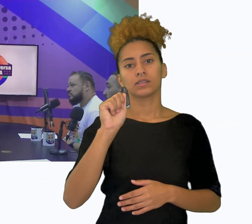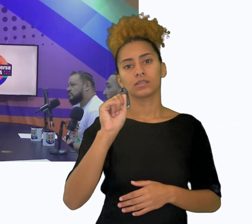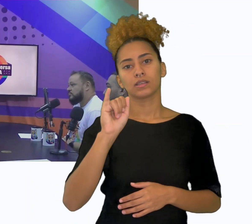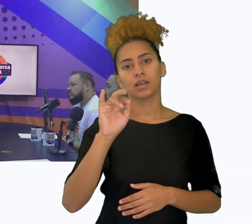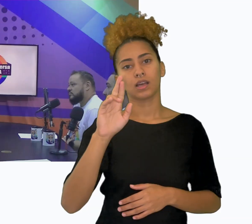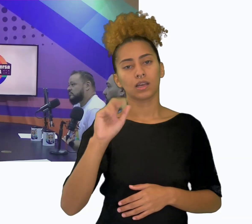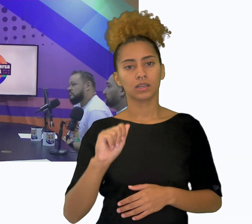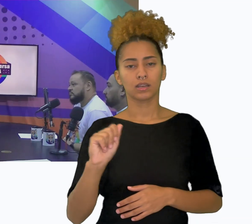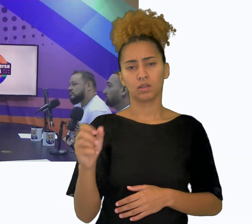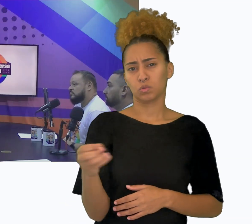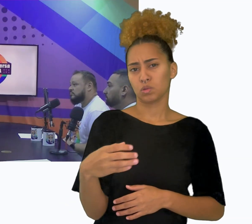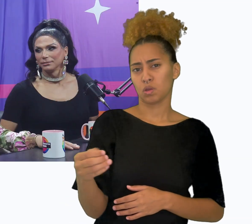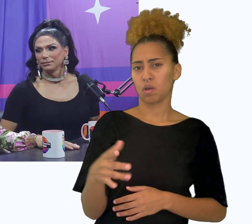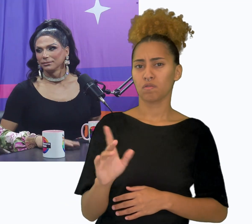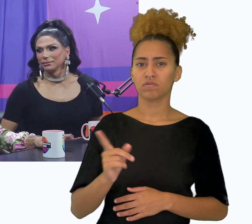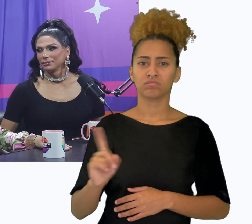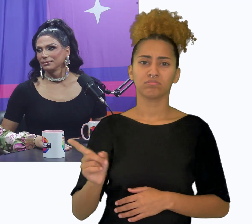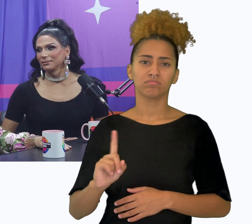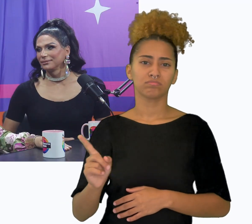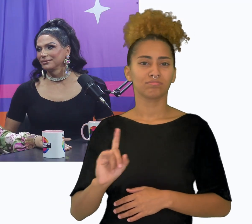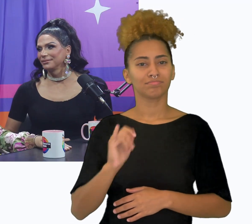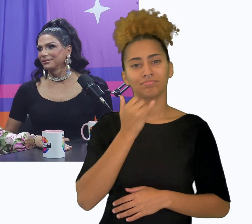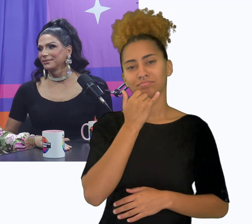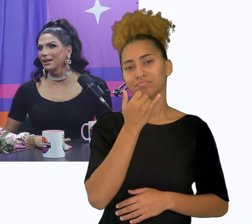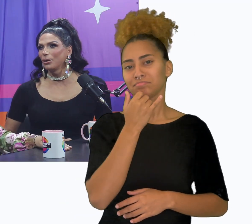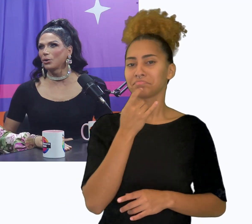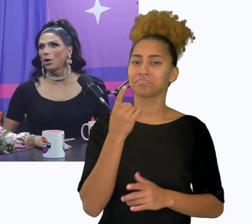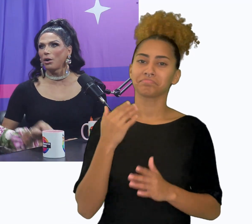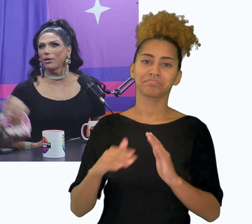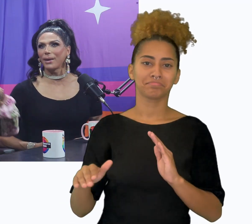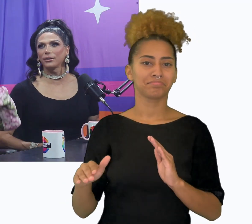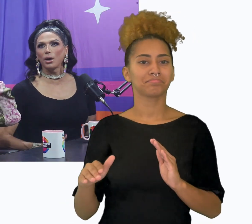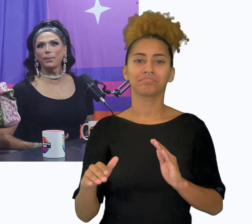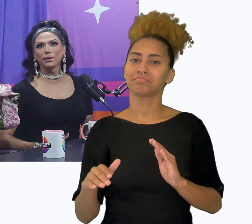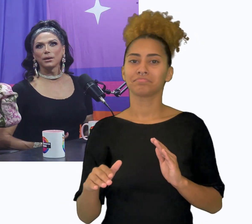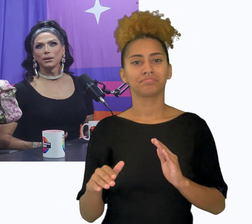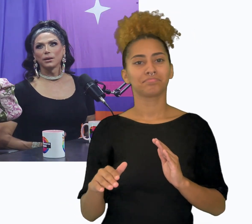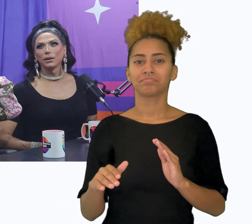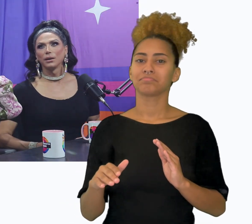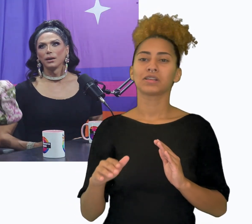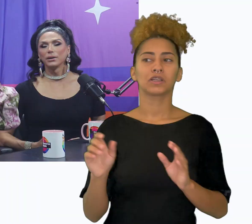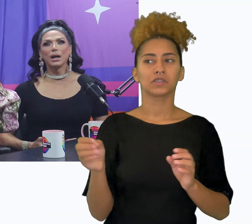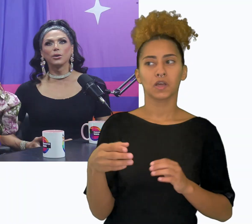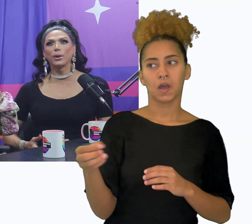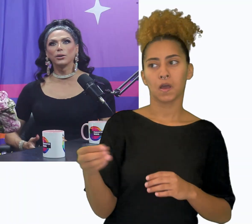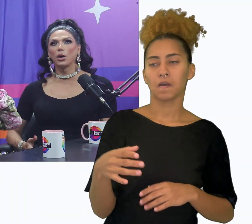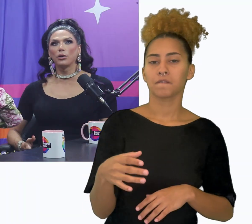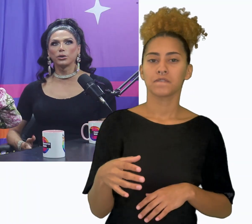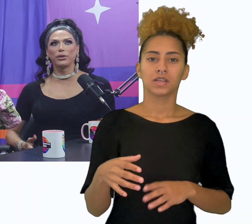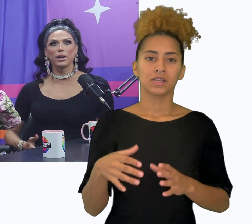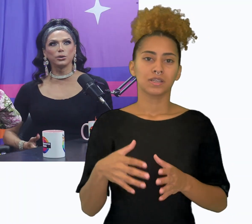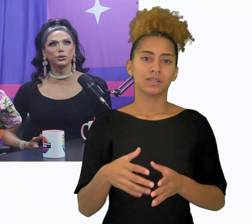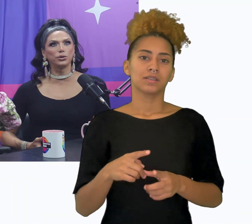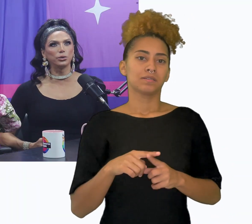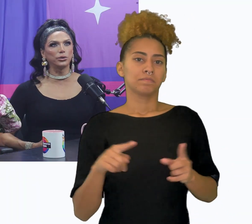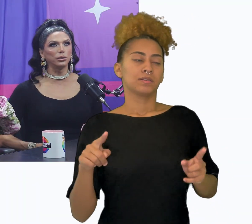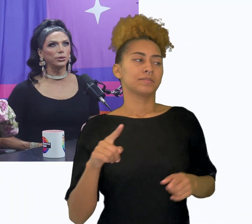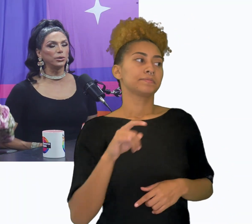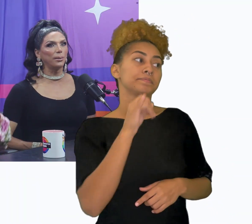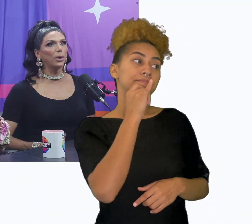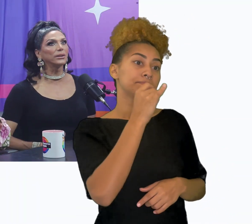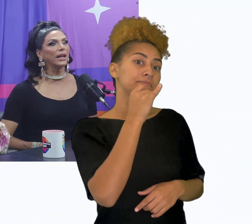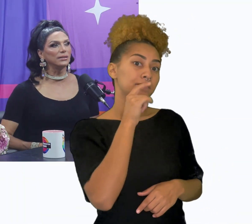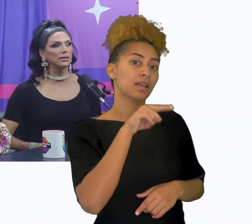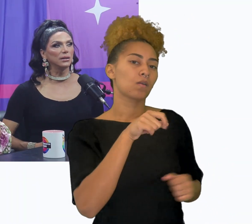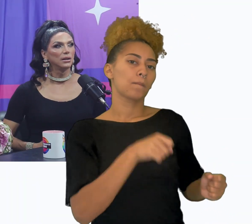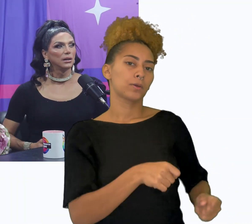não acho a Misaira nova, gente. Eu sou do contra. Não, Misaira nova, não é nova uma geração, não. Não é nova. Eu tô falando